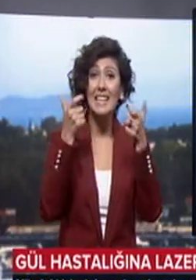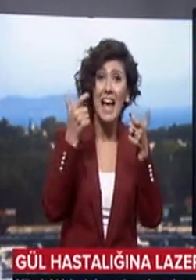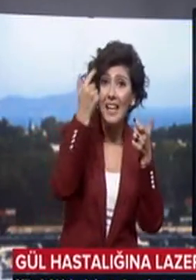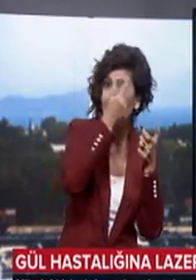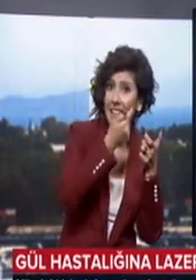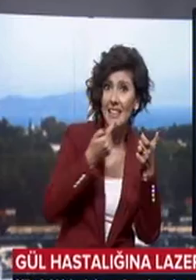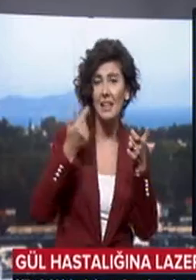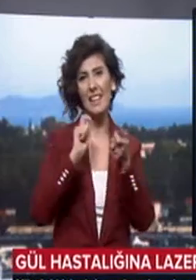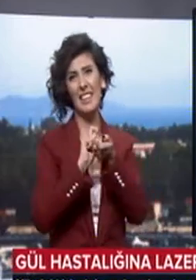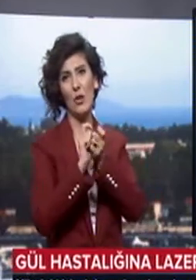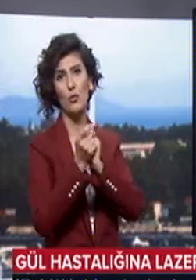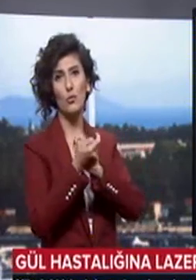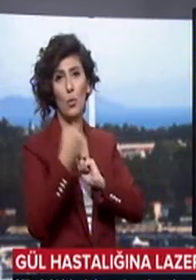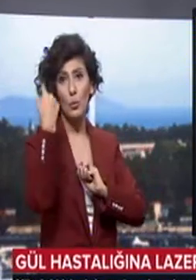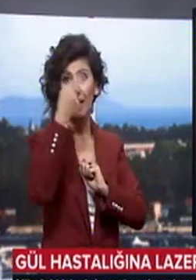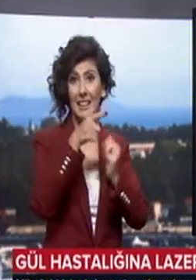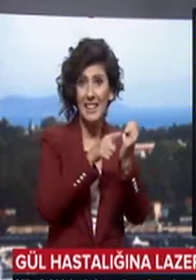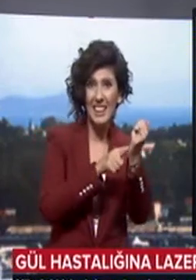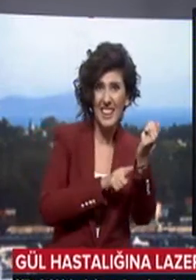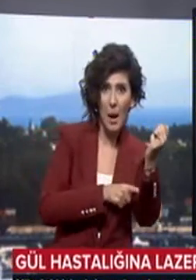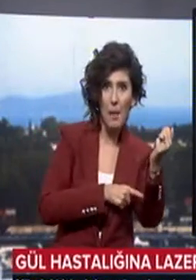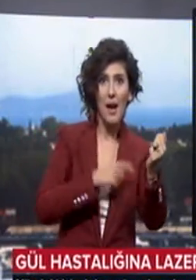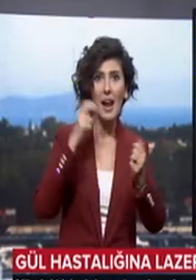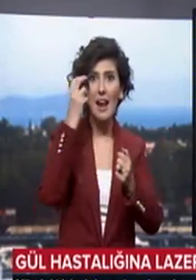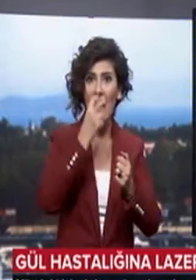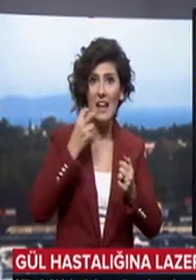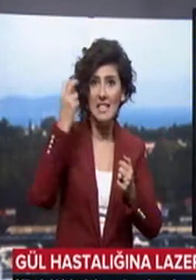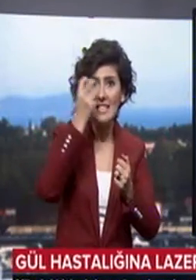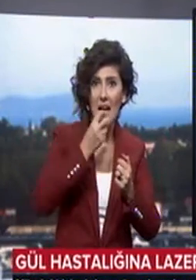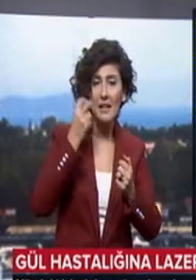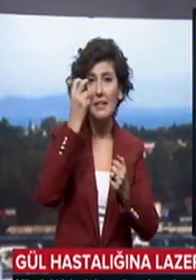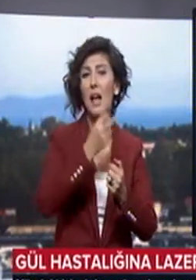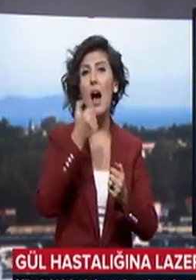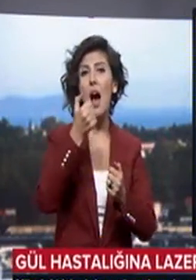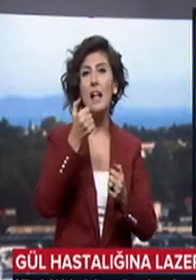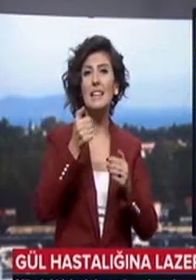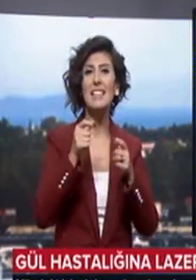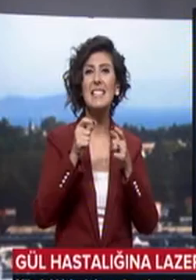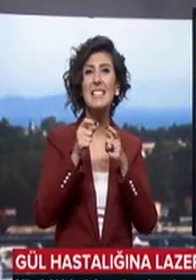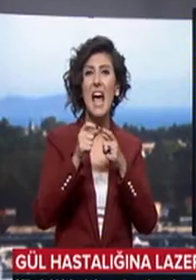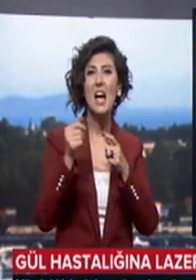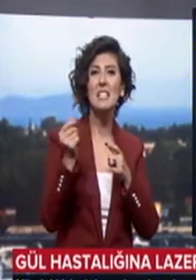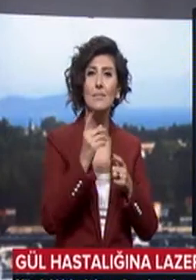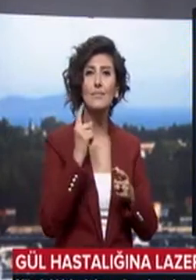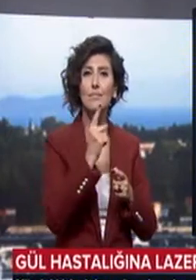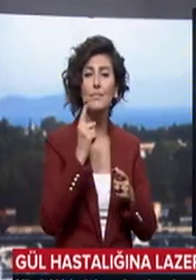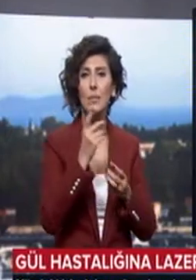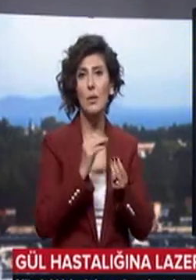Yüzdeki kılcal damarların lazerle yok edilmesi 6 seansa kadar sürebiliyor. Kremlerden çok fayda sağlayamıyoruz bu